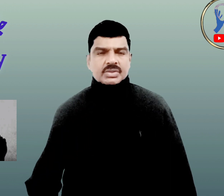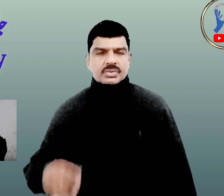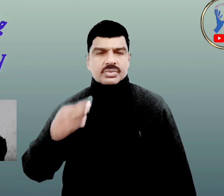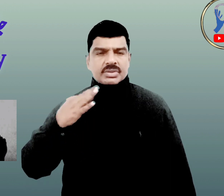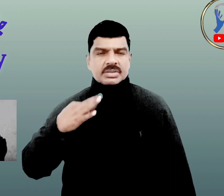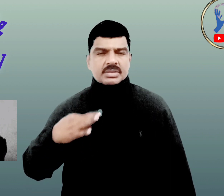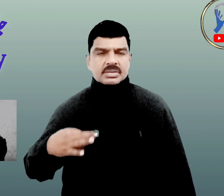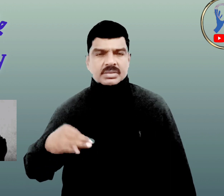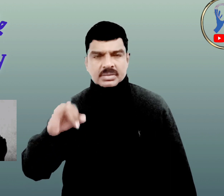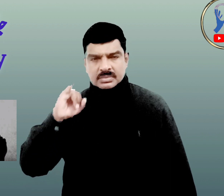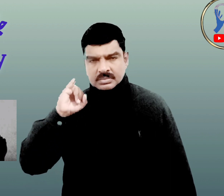जासूस